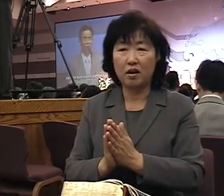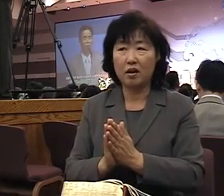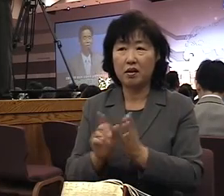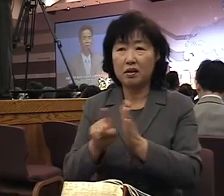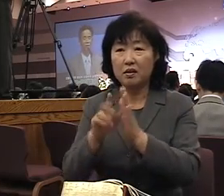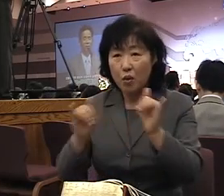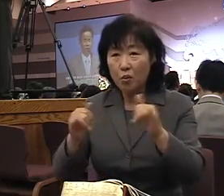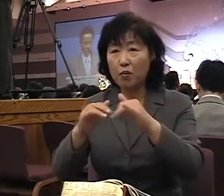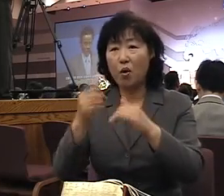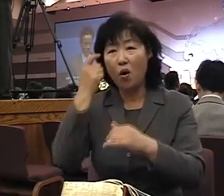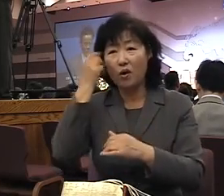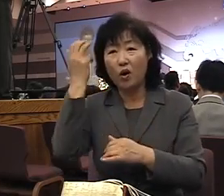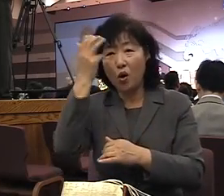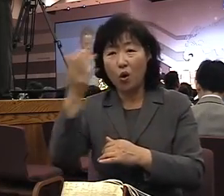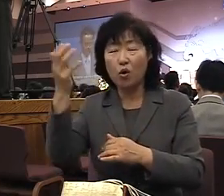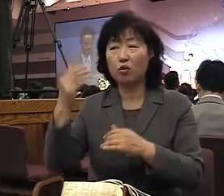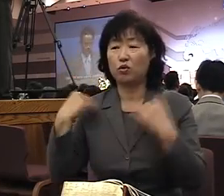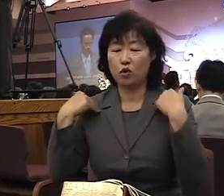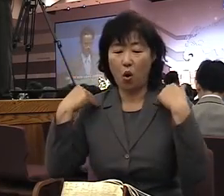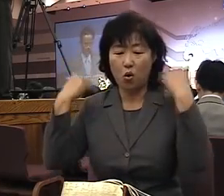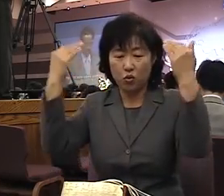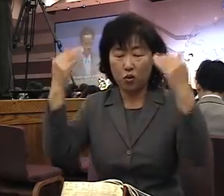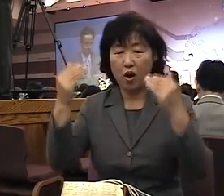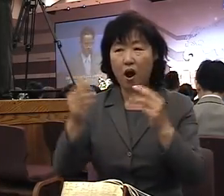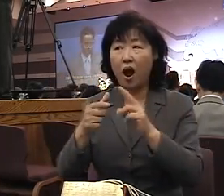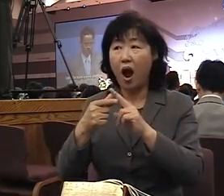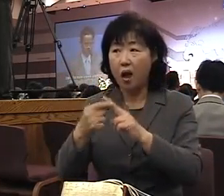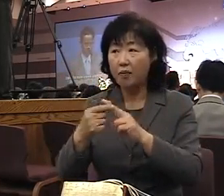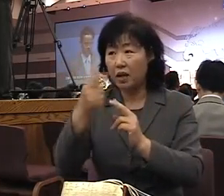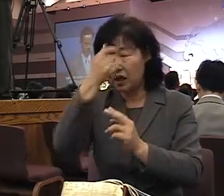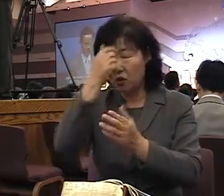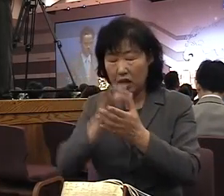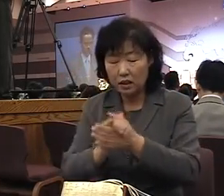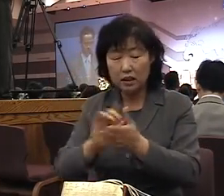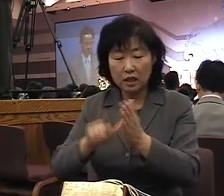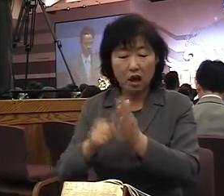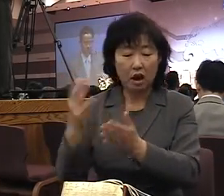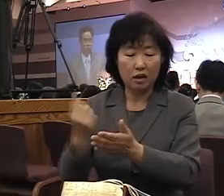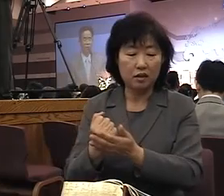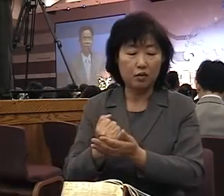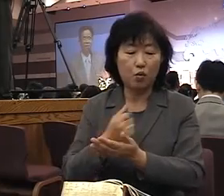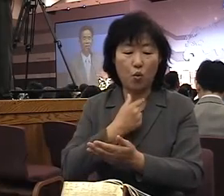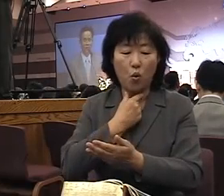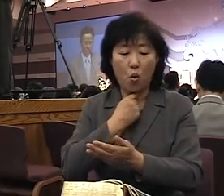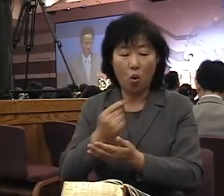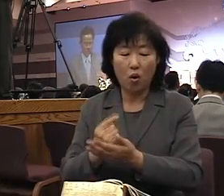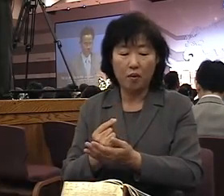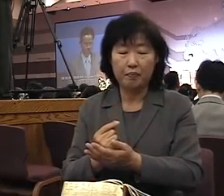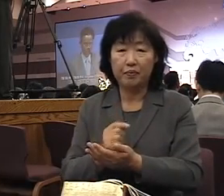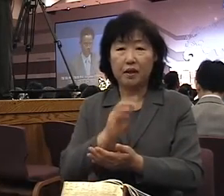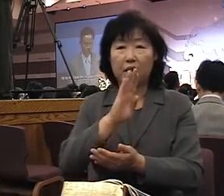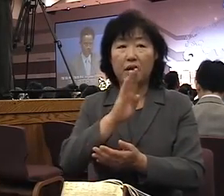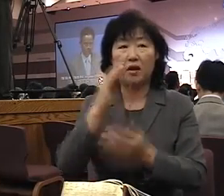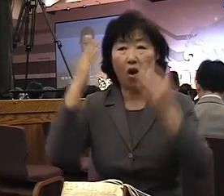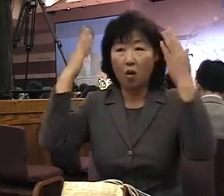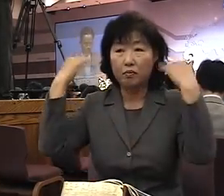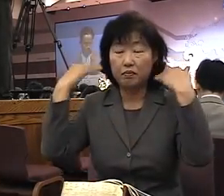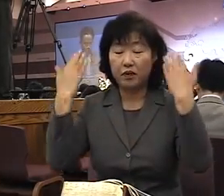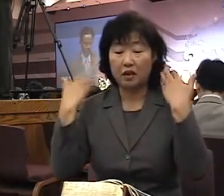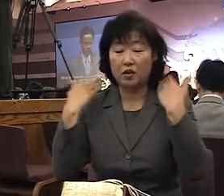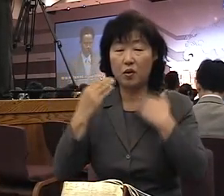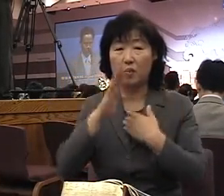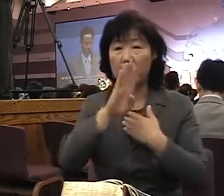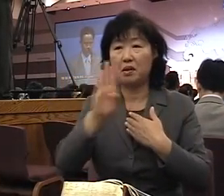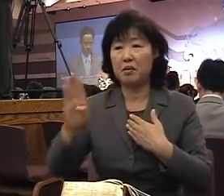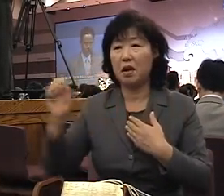성령 충만을 위해서 함께 기도하는 시간을 갖도록 하겠습니다. 5번 여름성경학교 VBS 한번 도와주시죠.